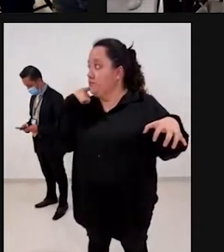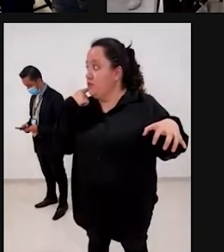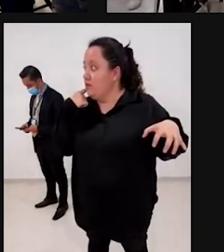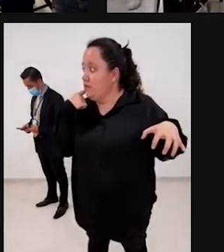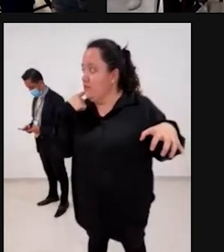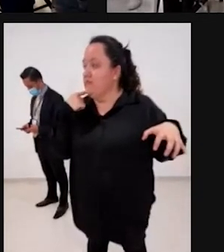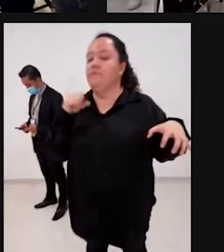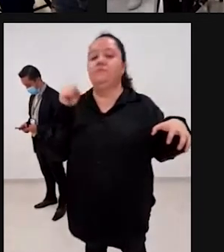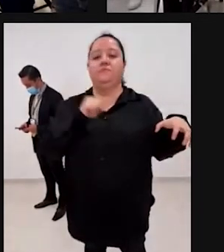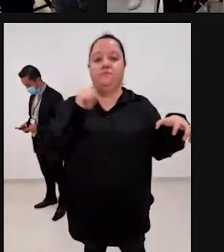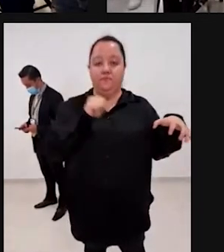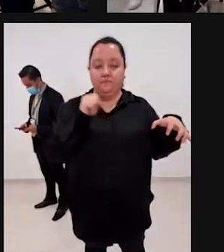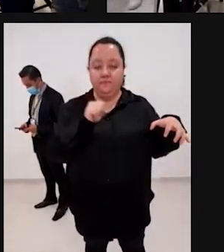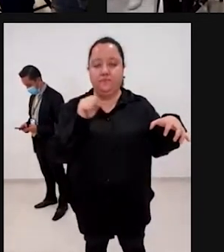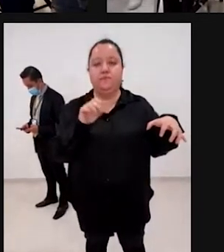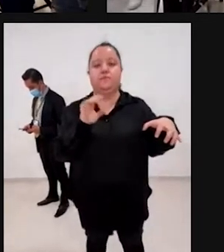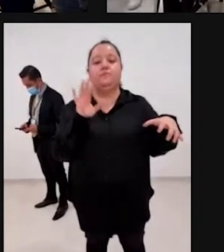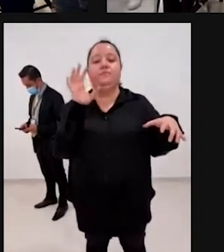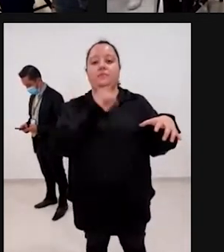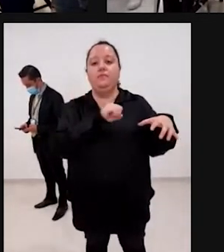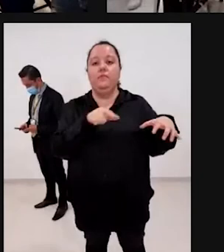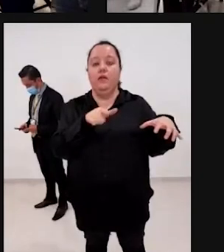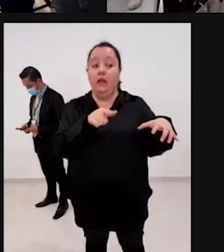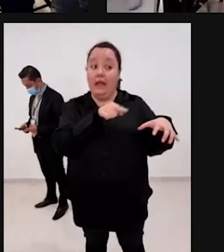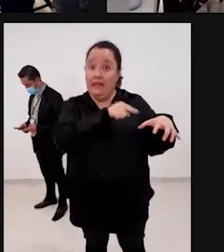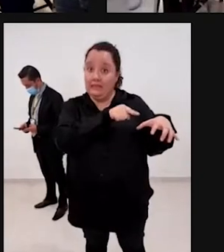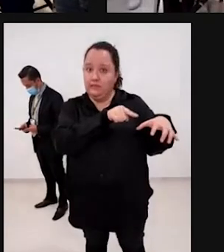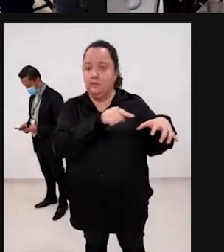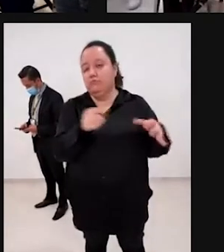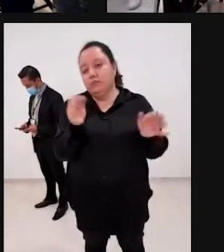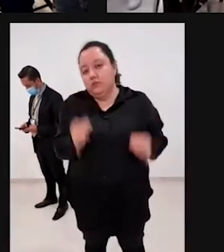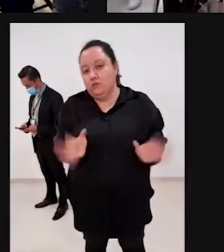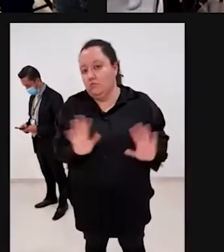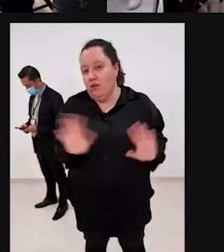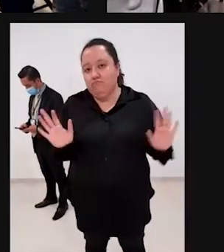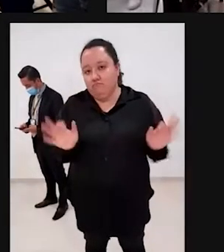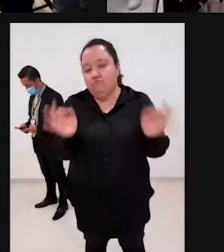es por ello que